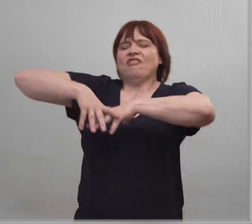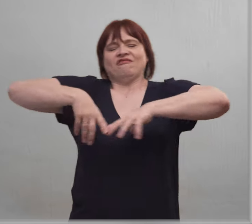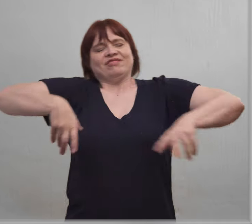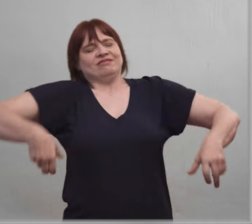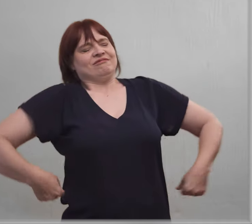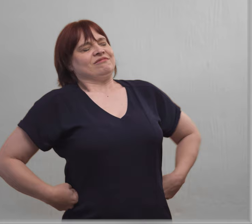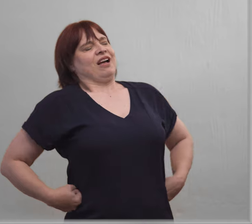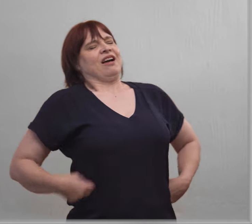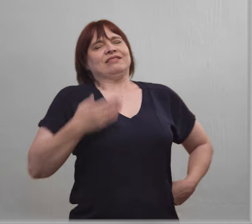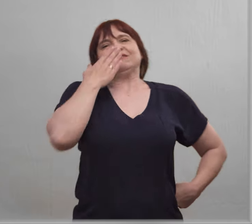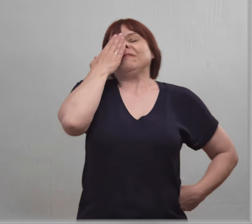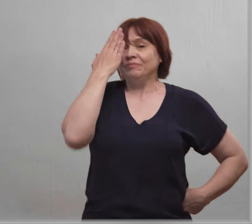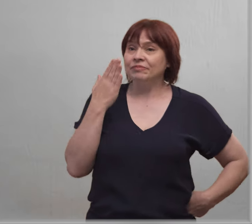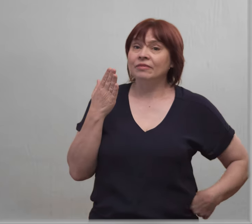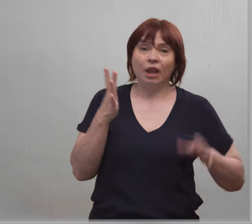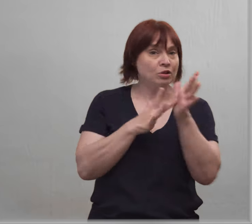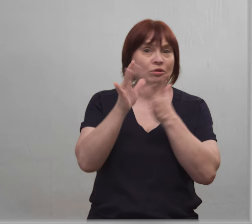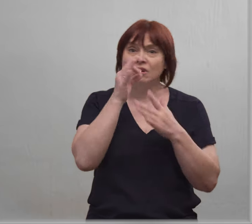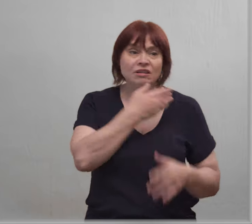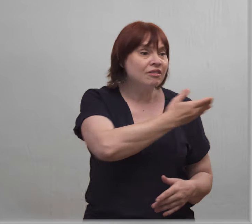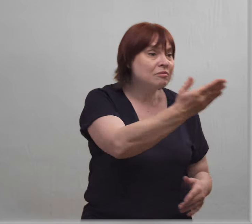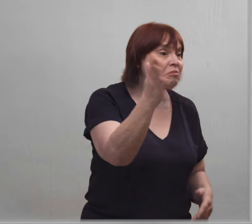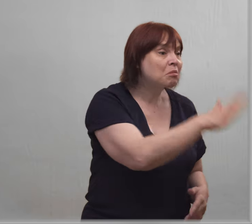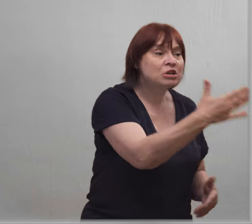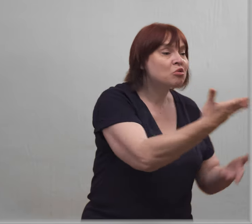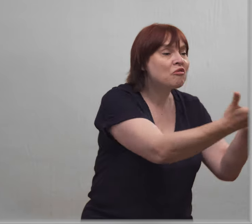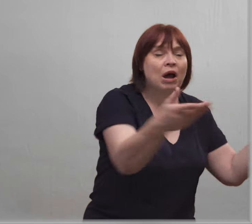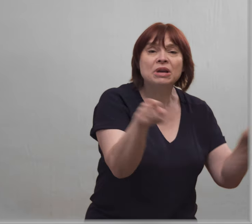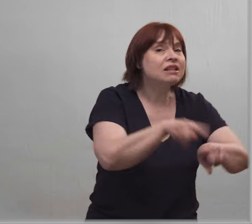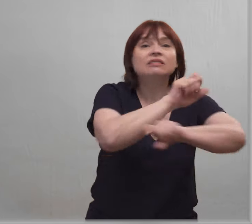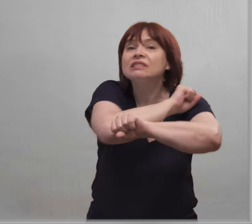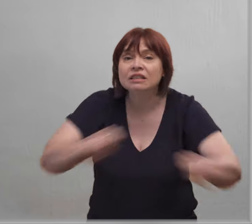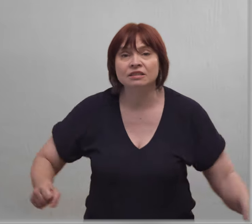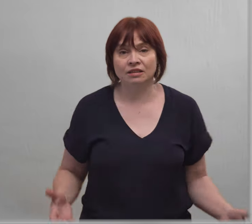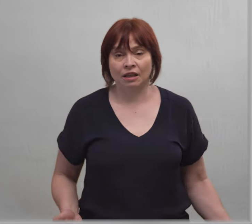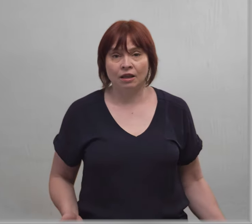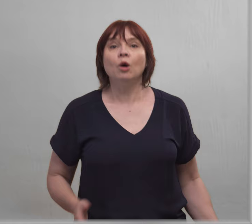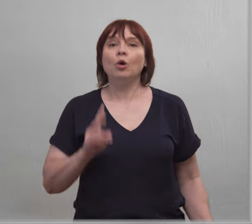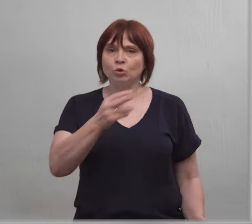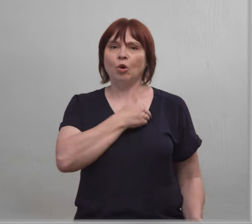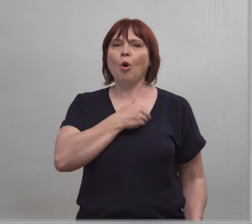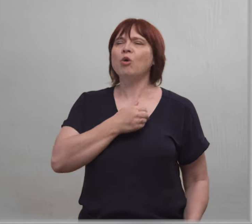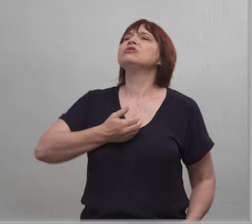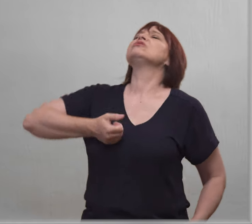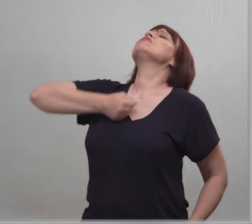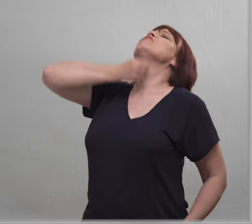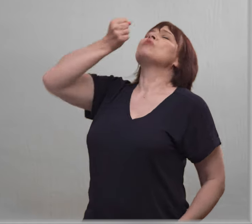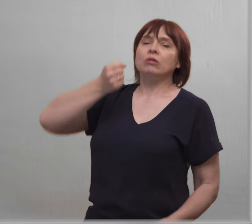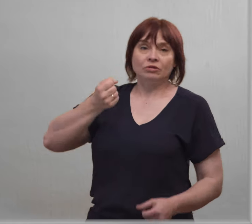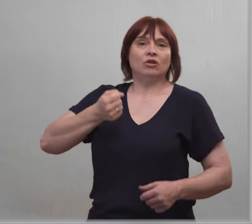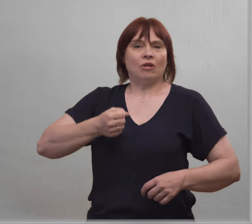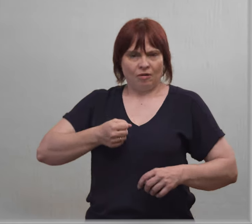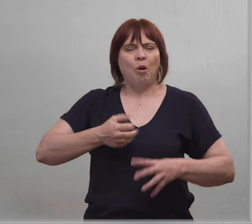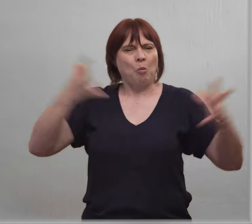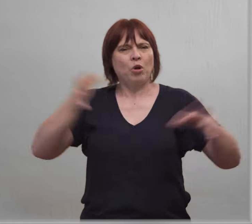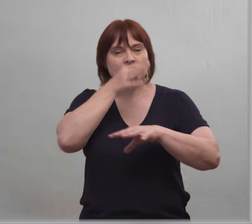ими, но между вами да не будет, а кто хочет быть большим, да будет слугою, кто хочет быть первым, да будет рабом, ибо